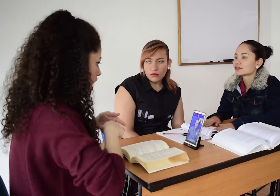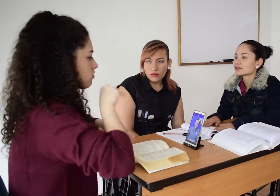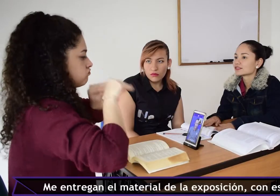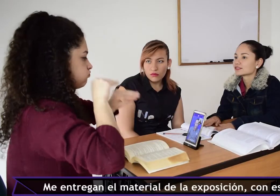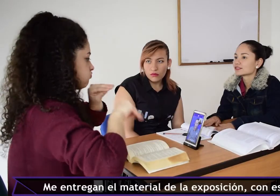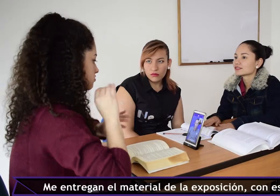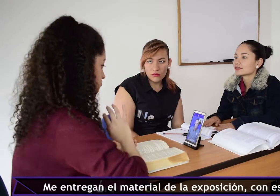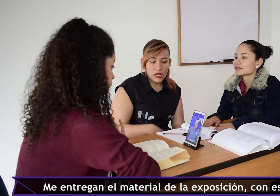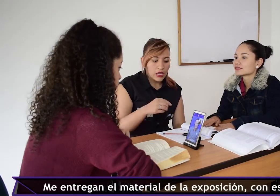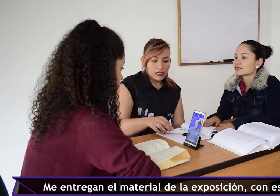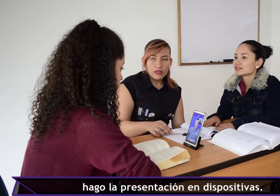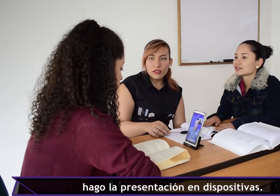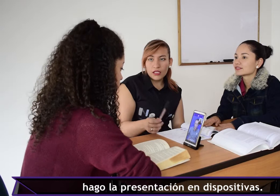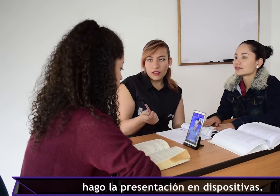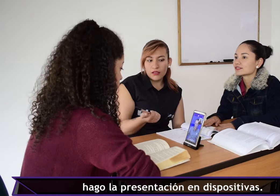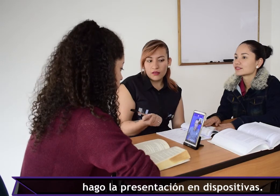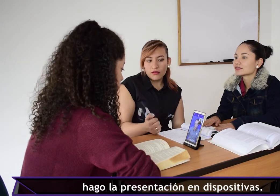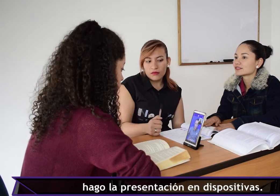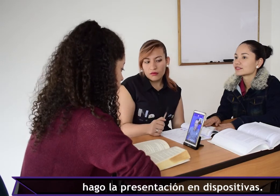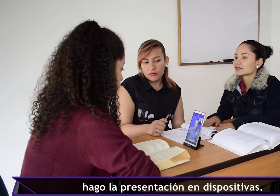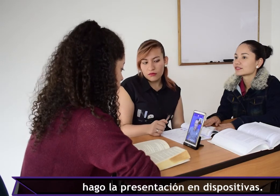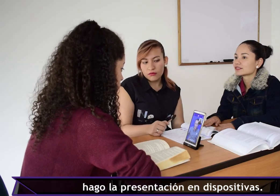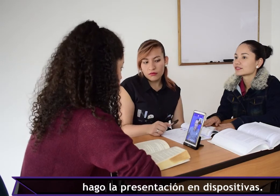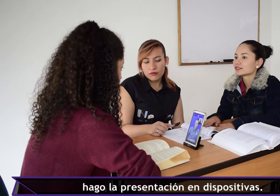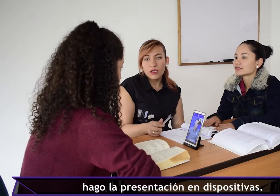Me entregan el material de la exposición, con eso yo hago la presentación en diapositivas.